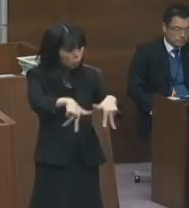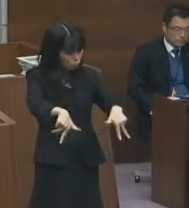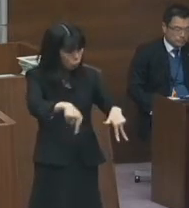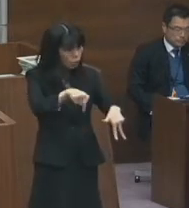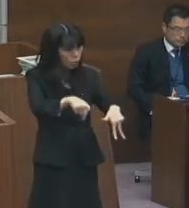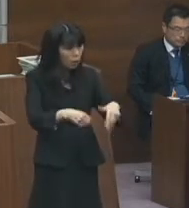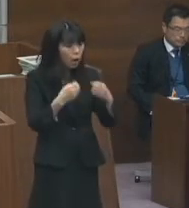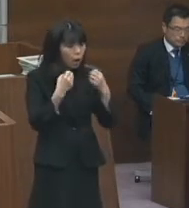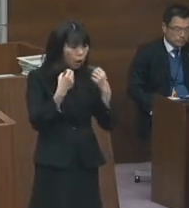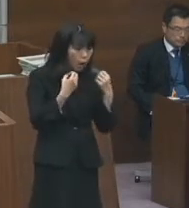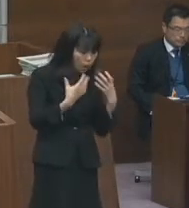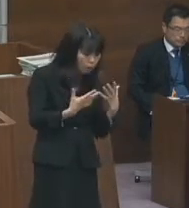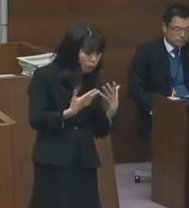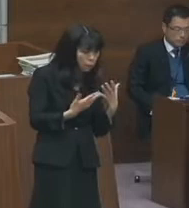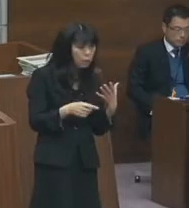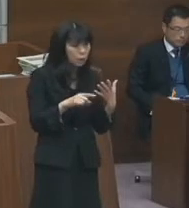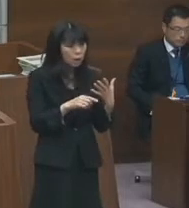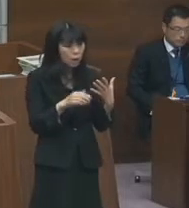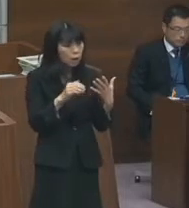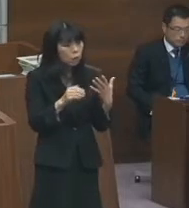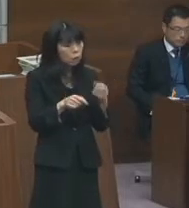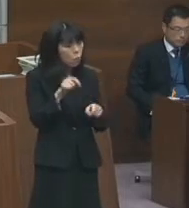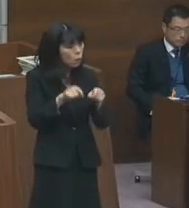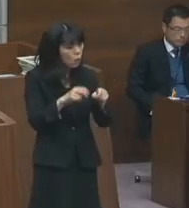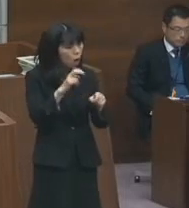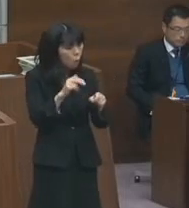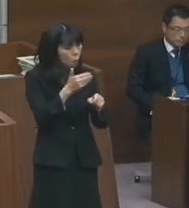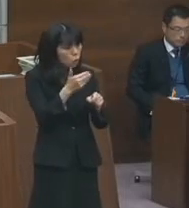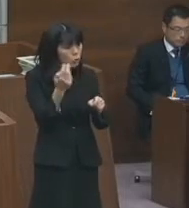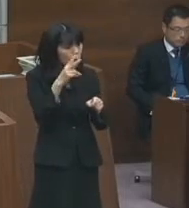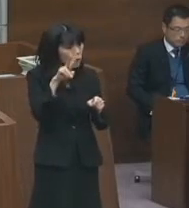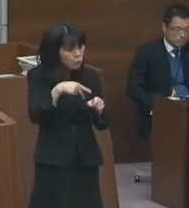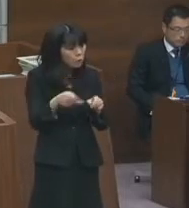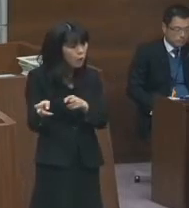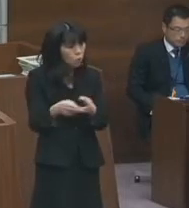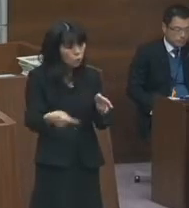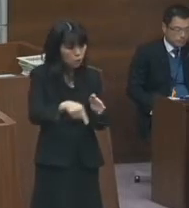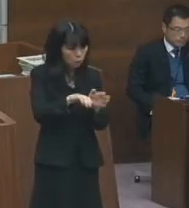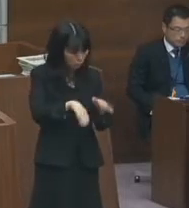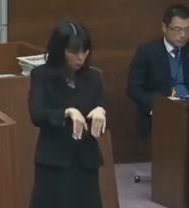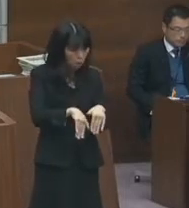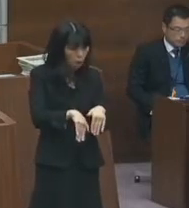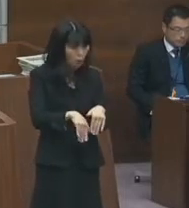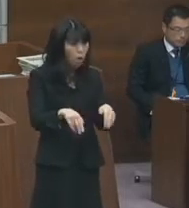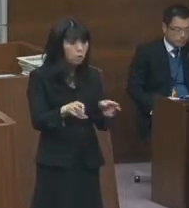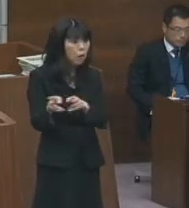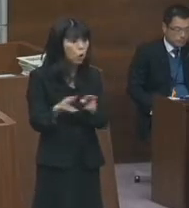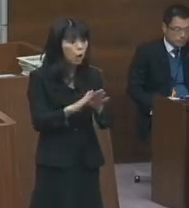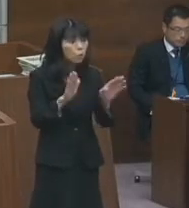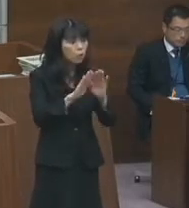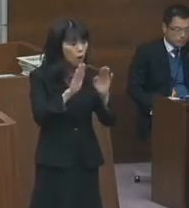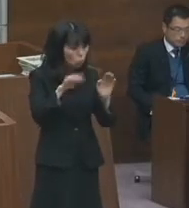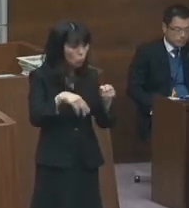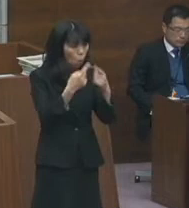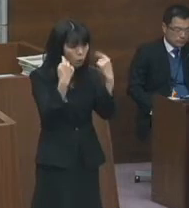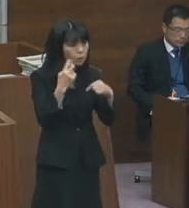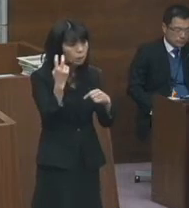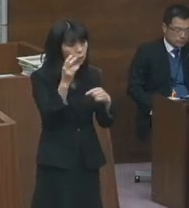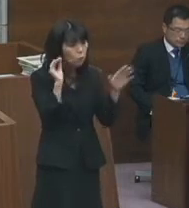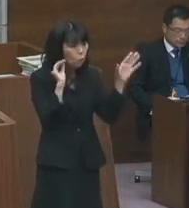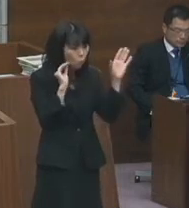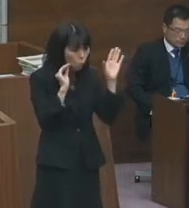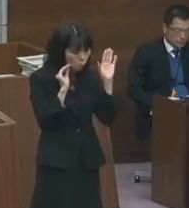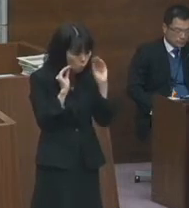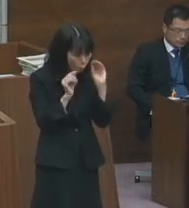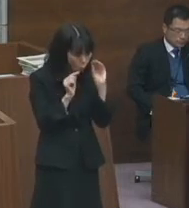に操作ログ管理機能を整備いたしましたので、制度導入後の個人情報の管理に関するモニタリングに活用していくことも